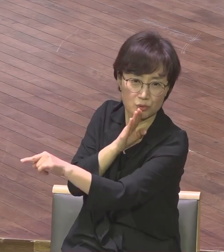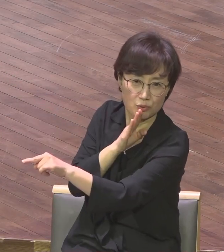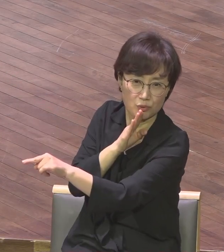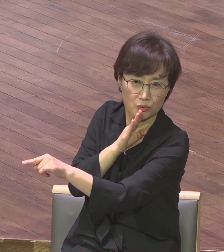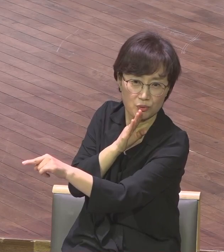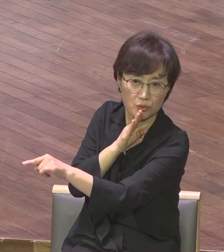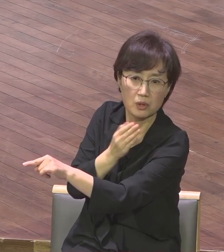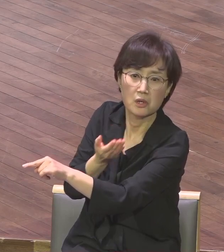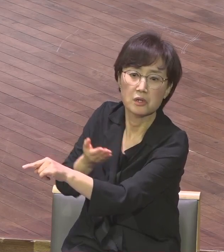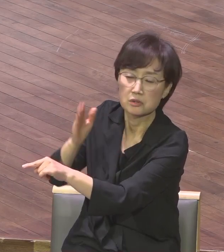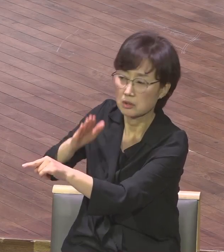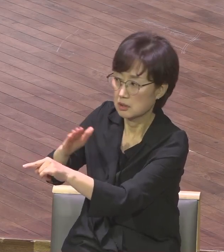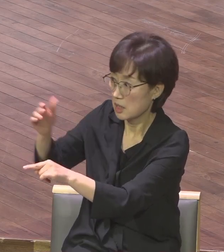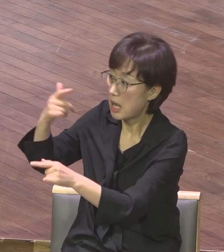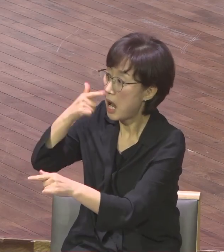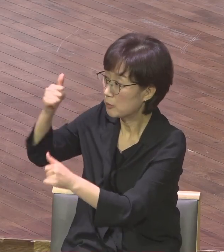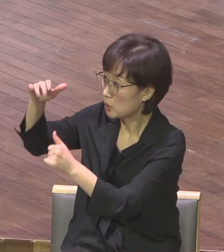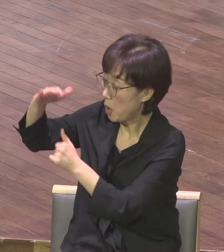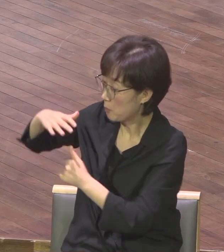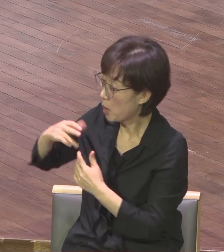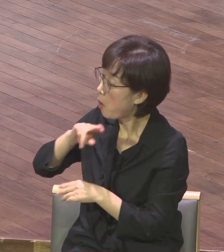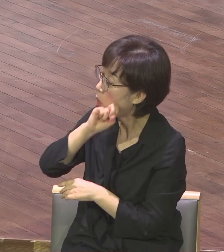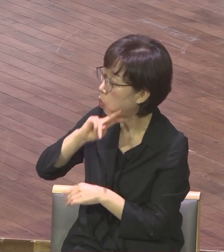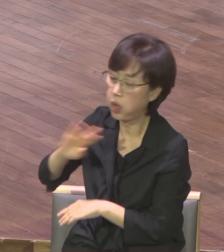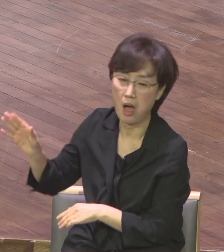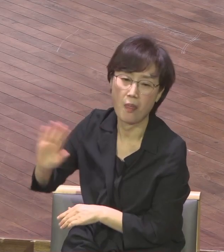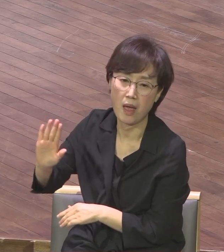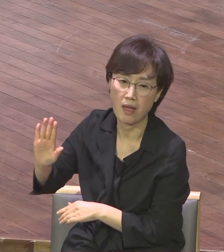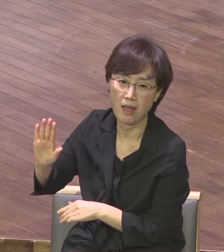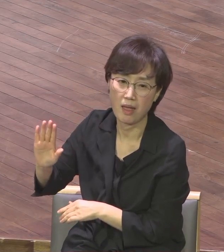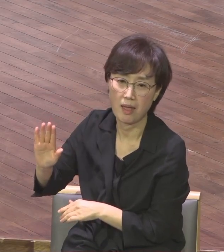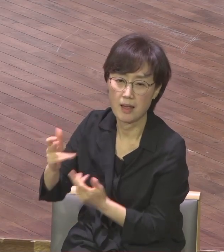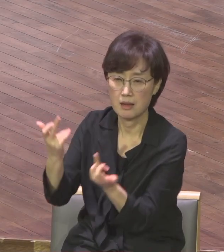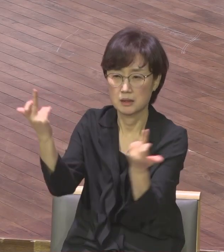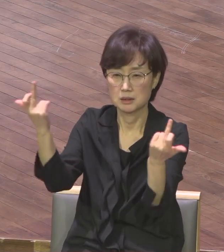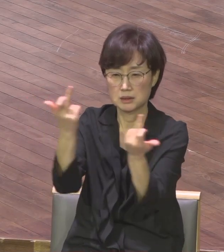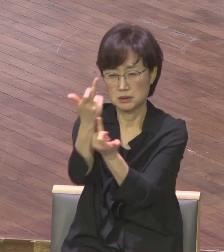요한이 산에 가서 그야말로